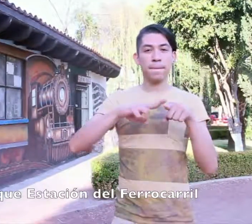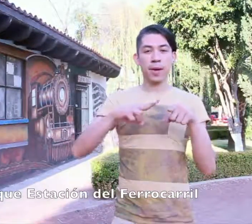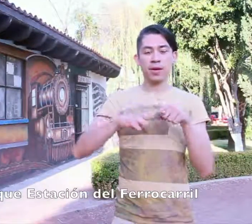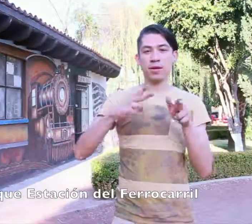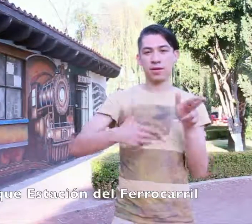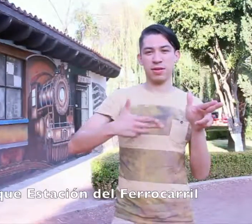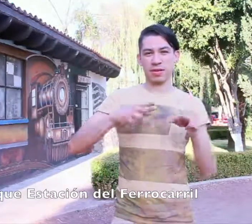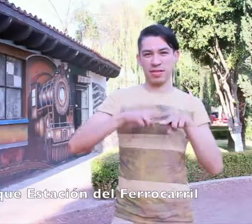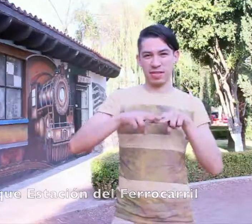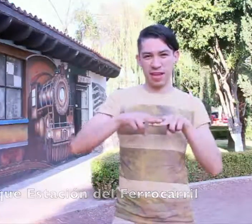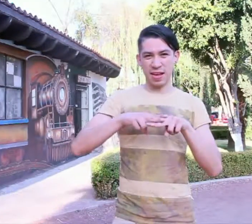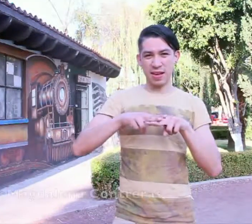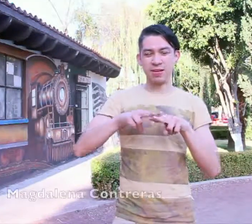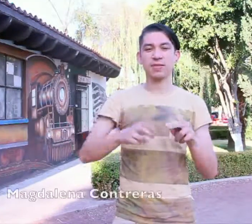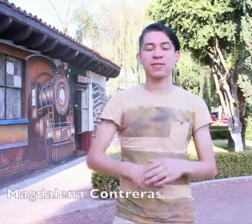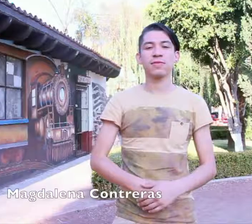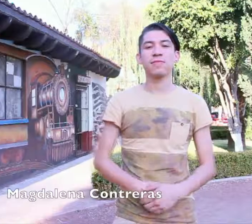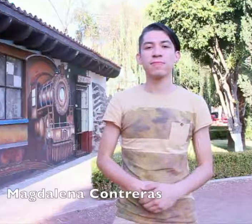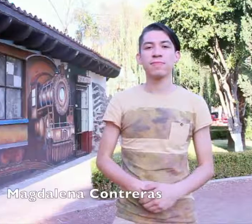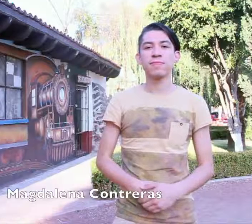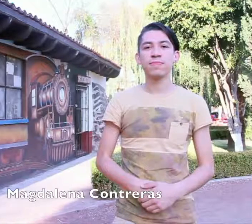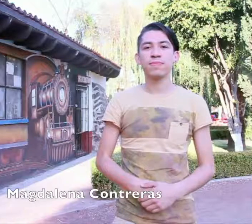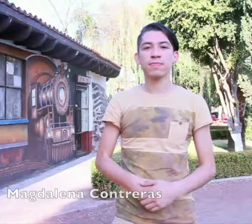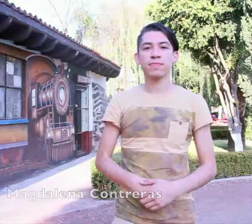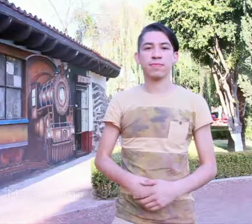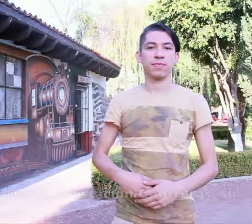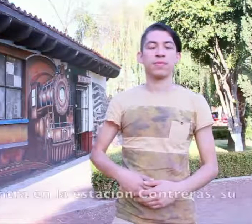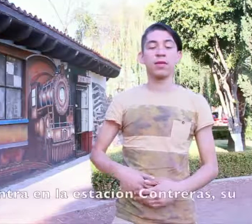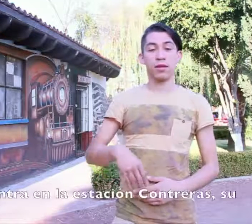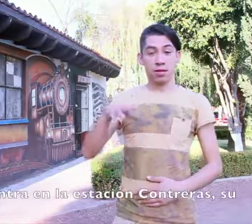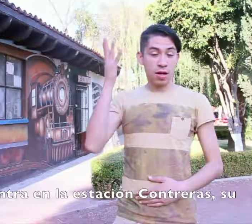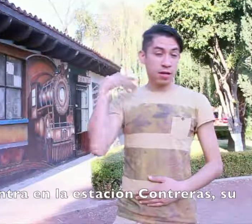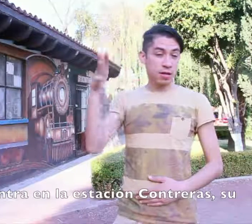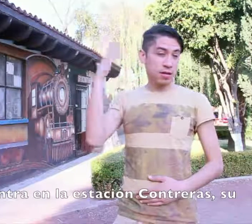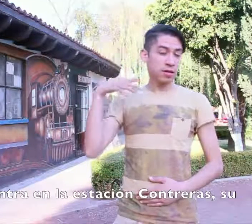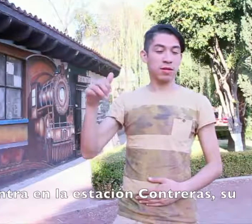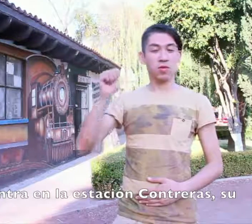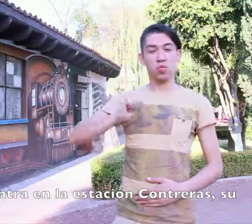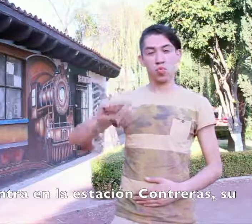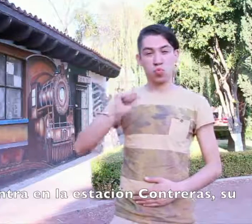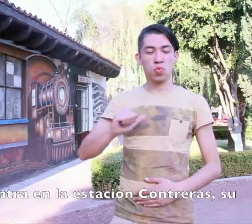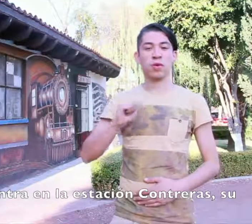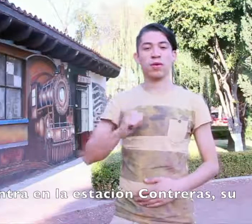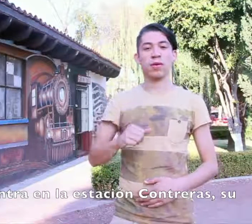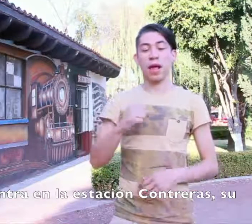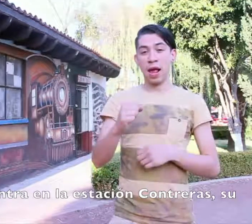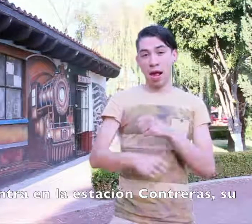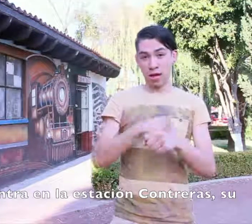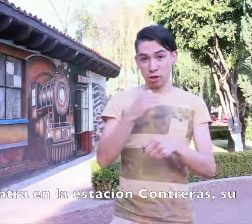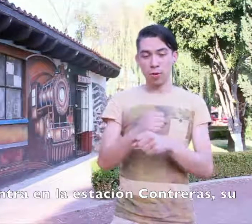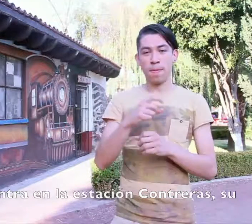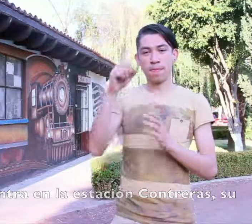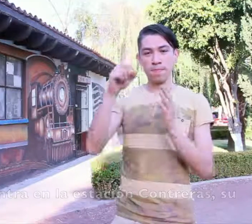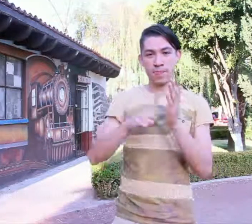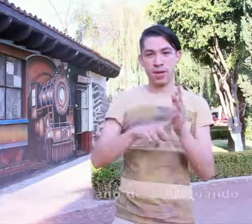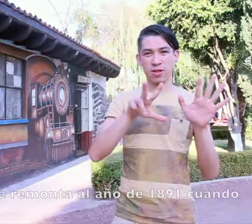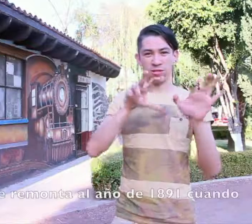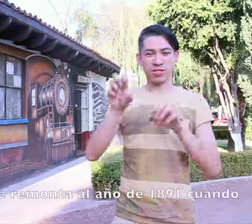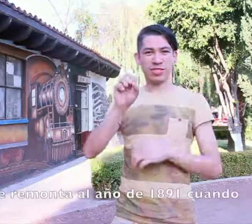Parque Estación de Ferrocarril Magdalena Contreras. Se encuentra en la Estación Contreras. Su